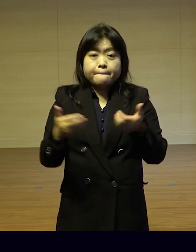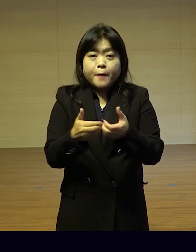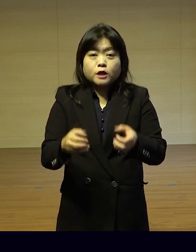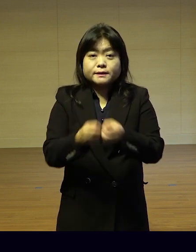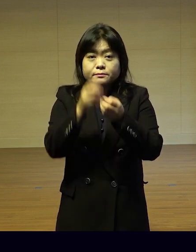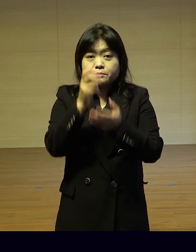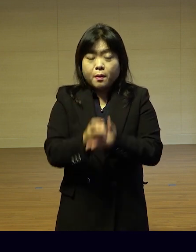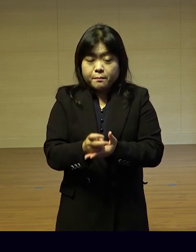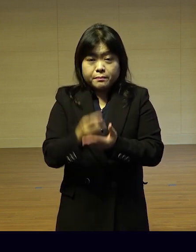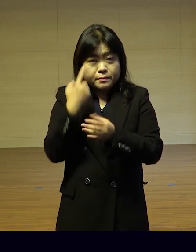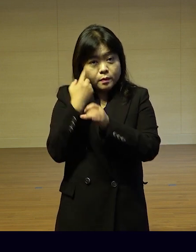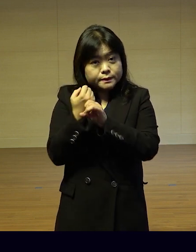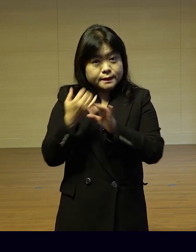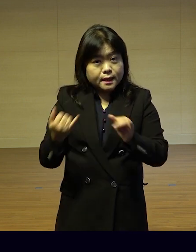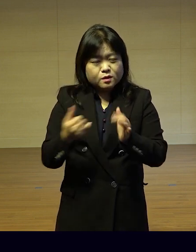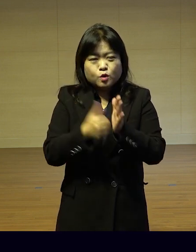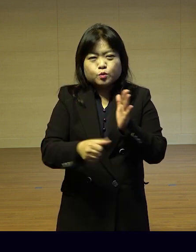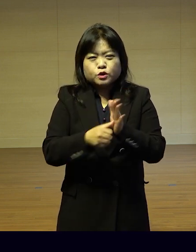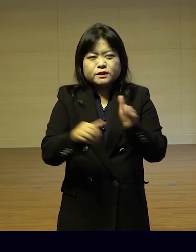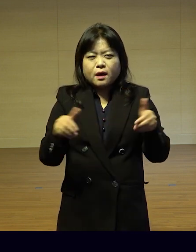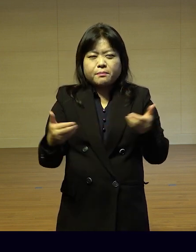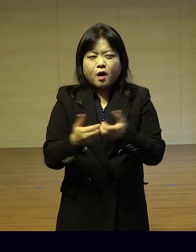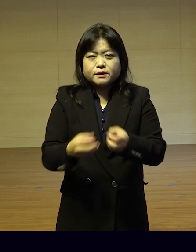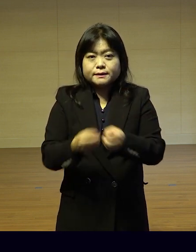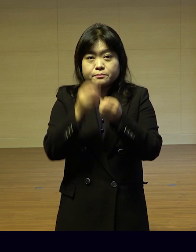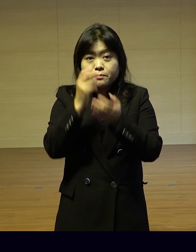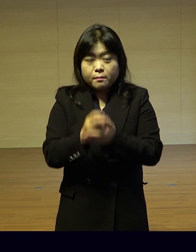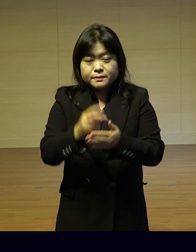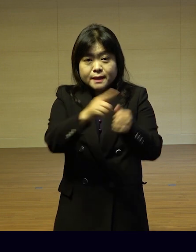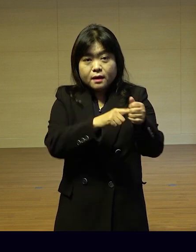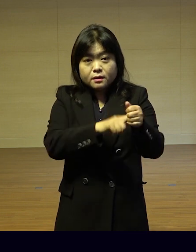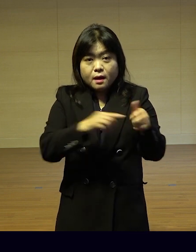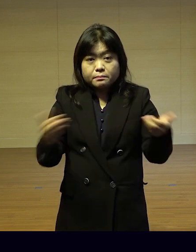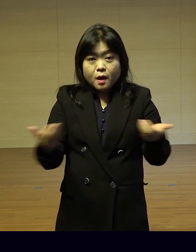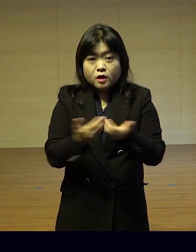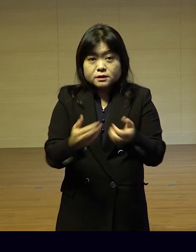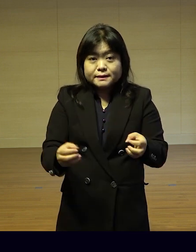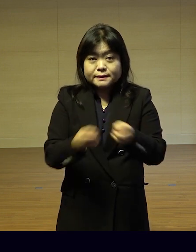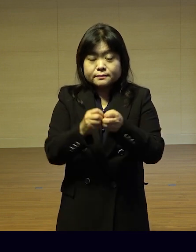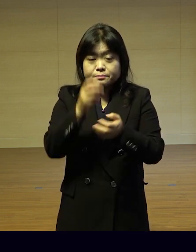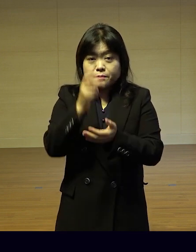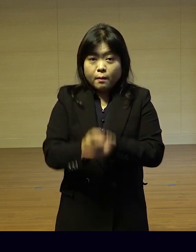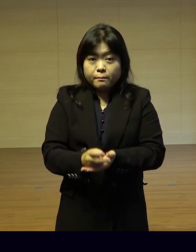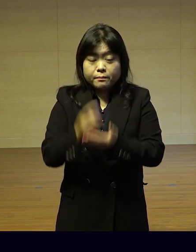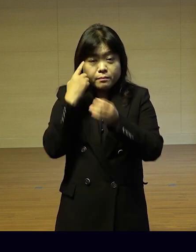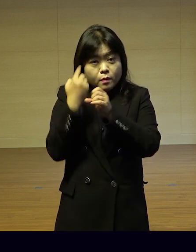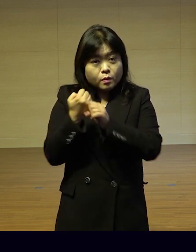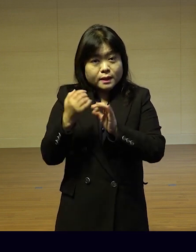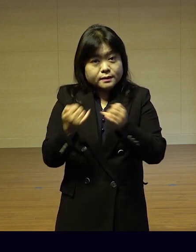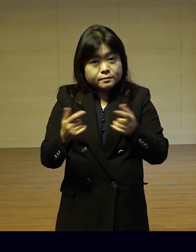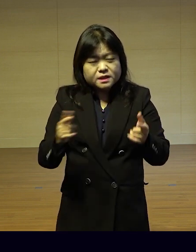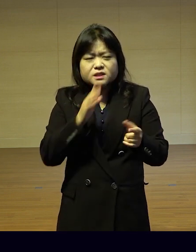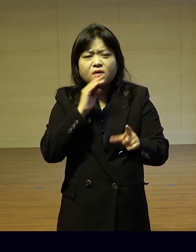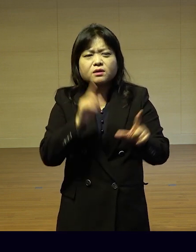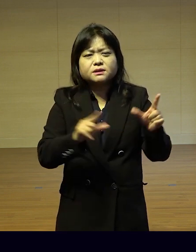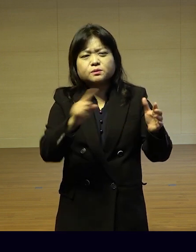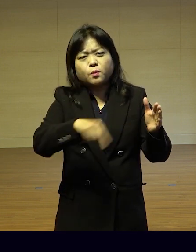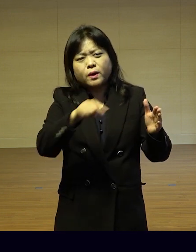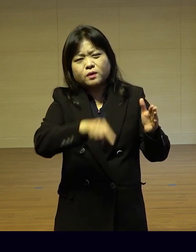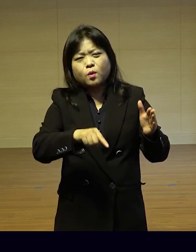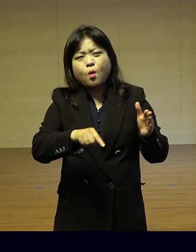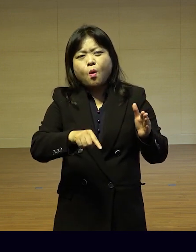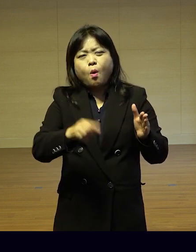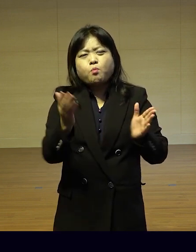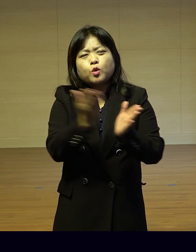변증법론자들, 특히 물질 변증법, 자연 변증법론자들은 이 현실 속에도, 현상 속에도